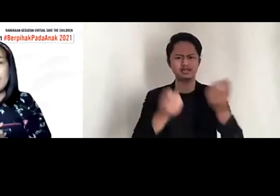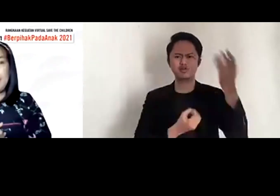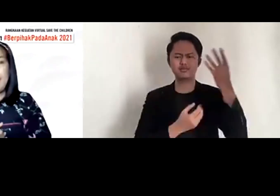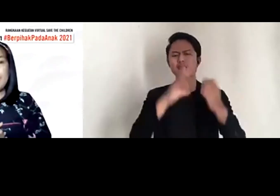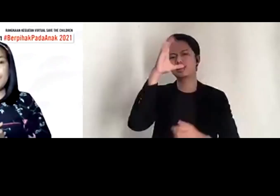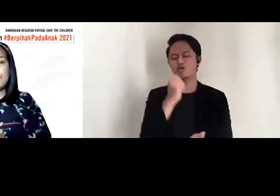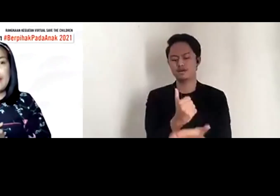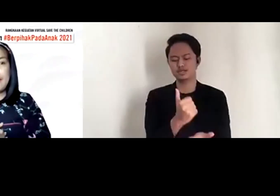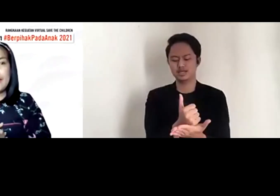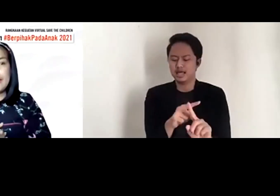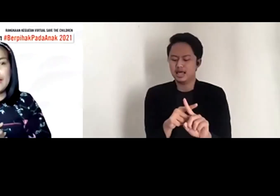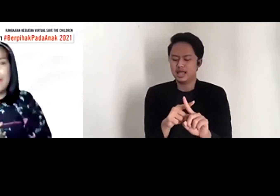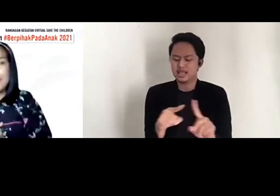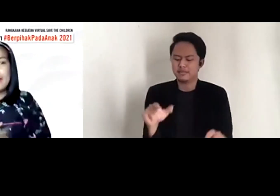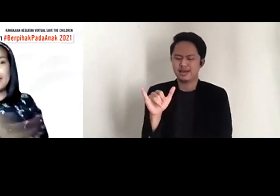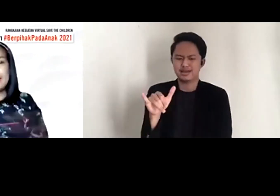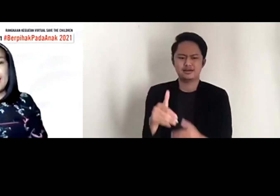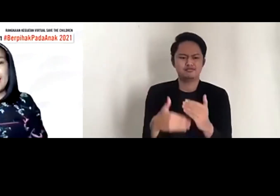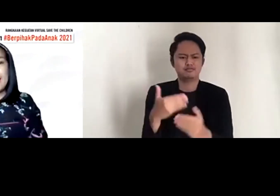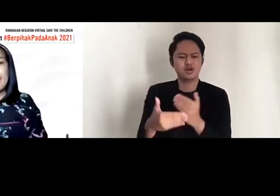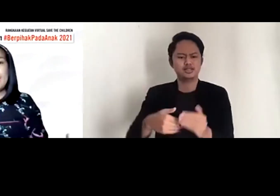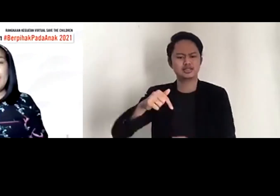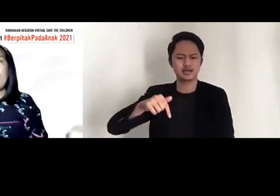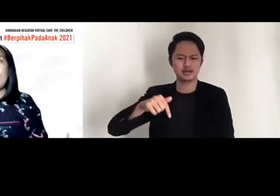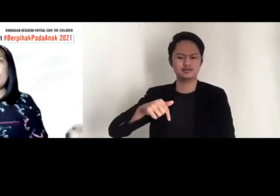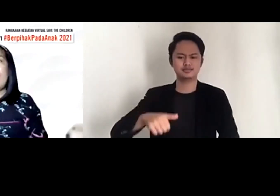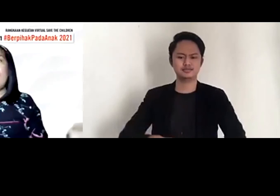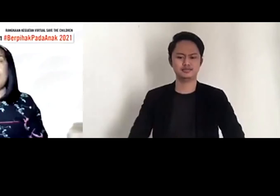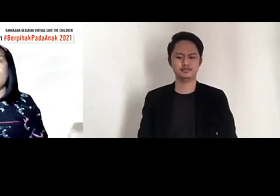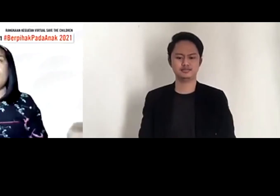Tetapi memang untuk selama ini kami tidak